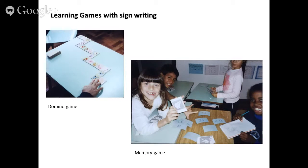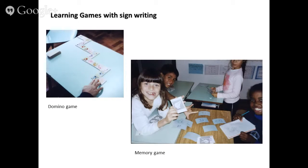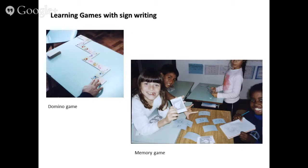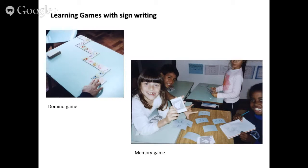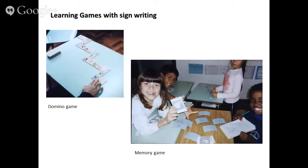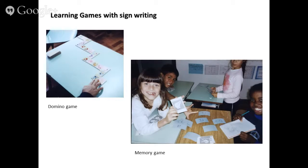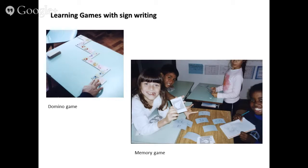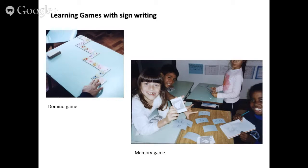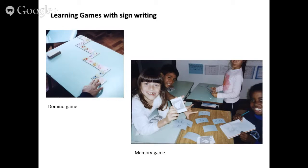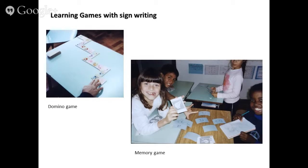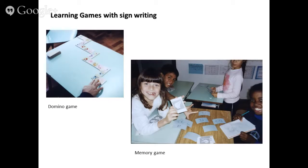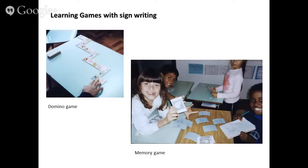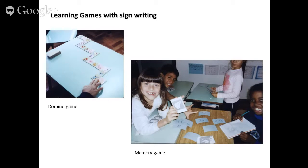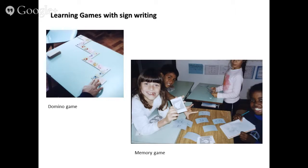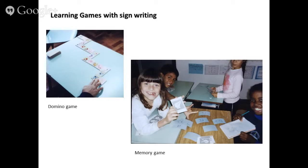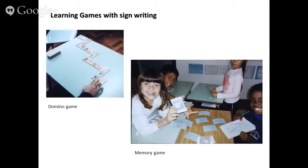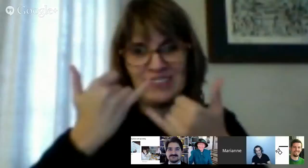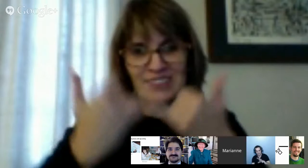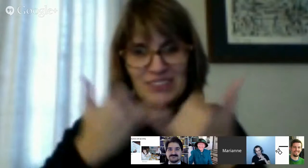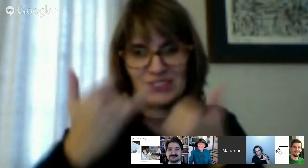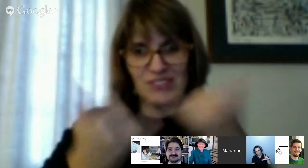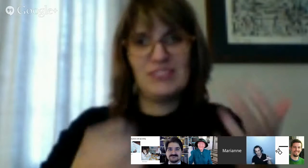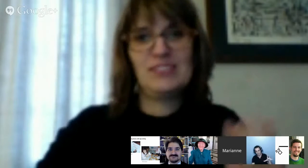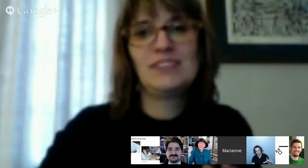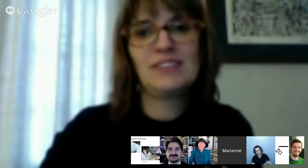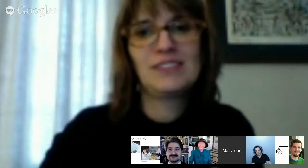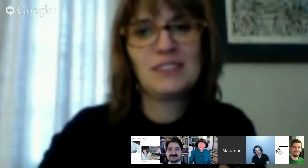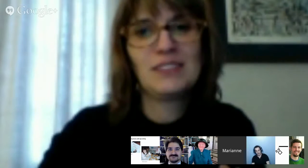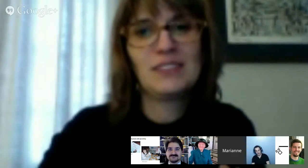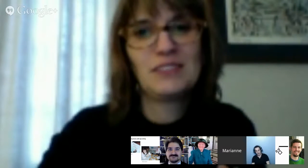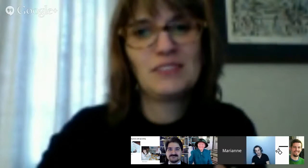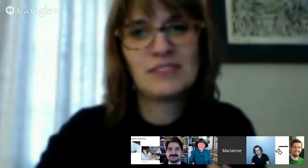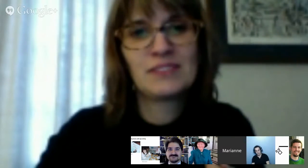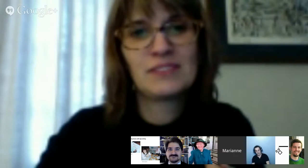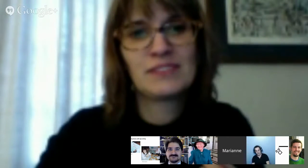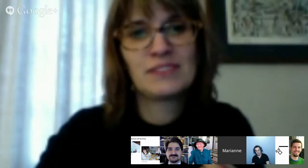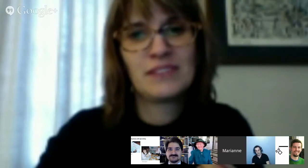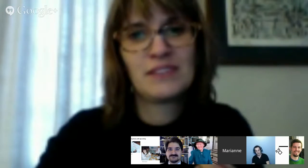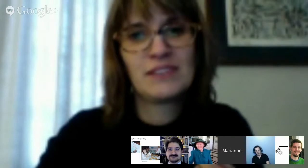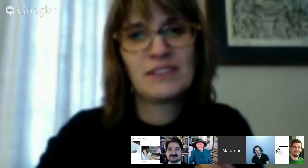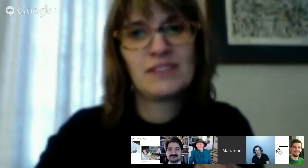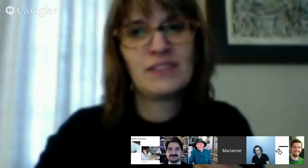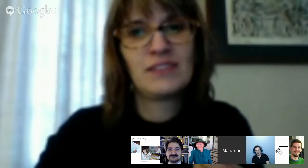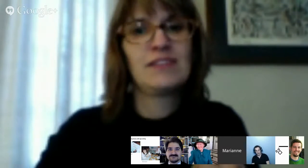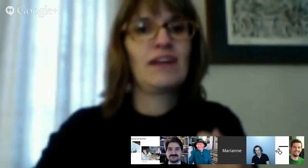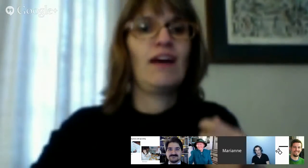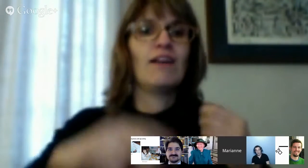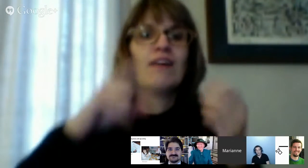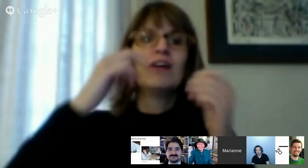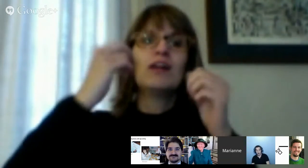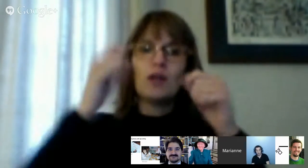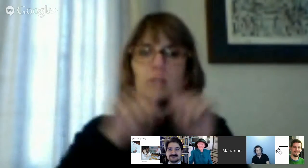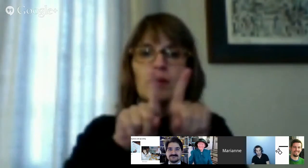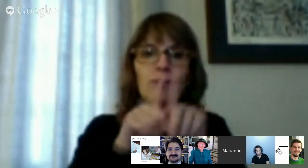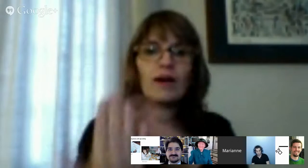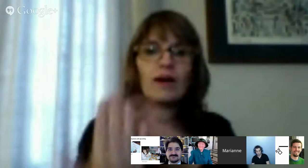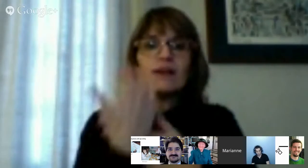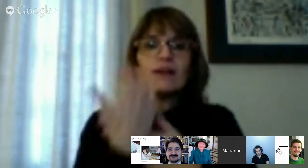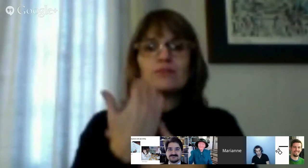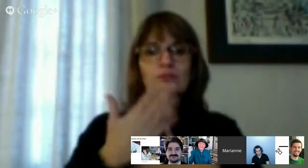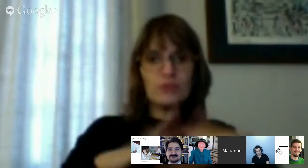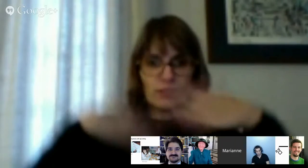Então, nesse slide, nós podemos perceber que são jogos.